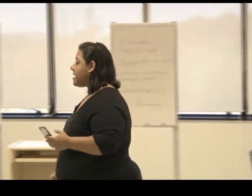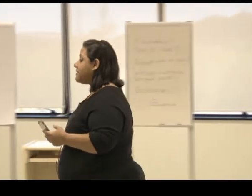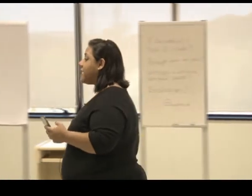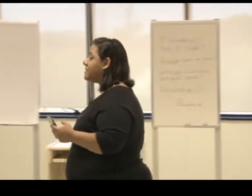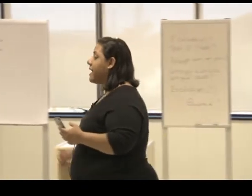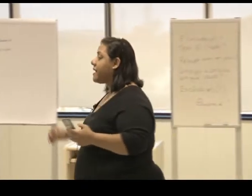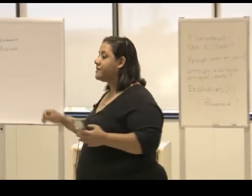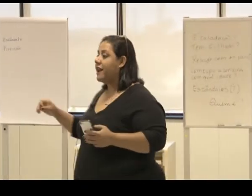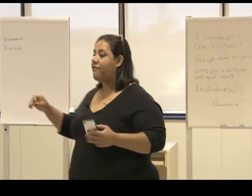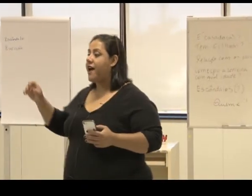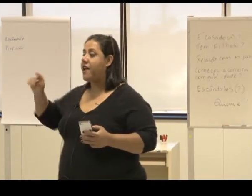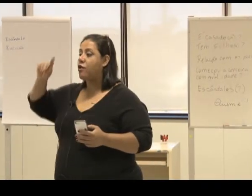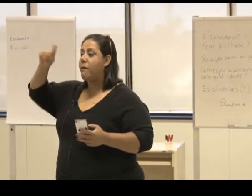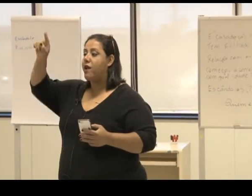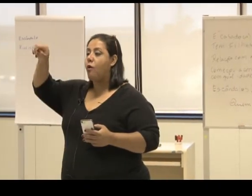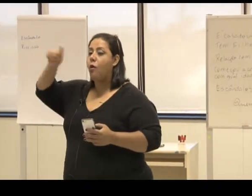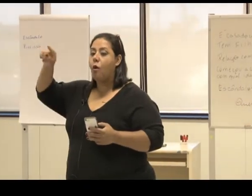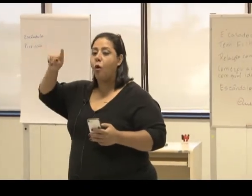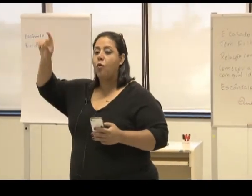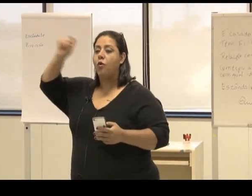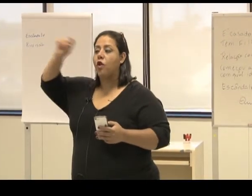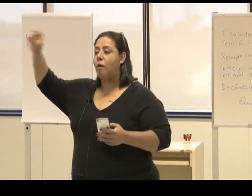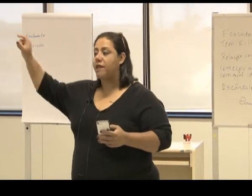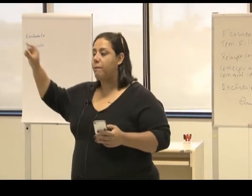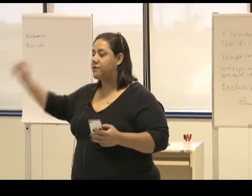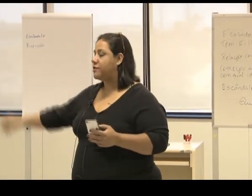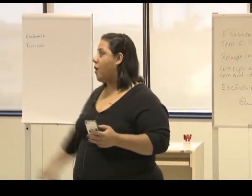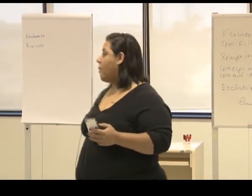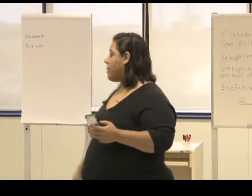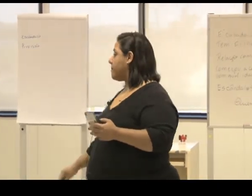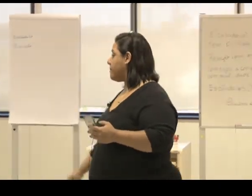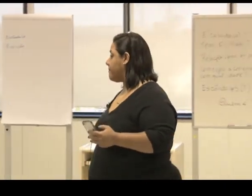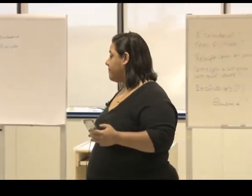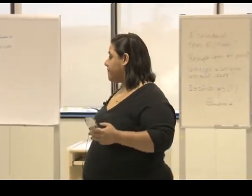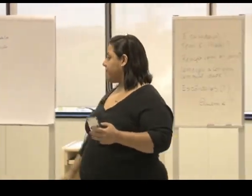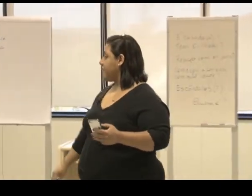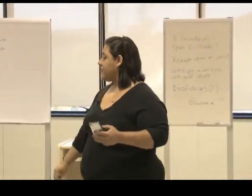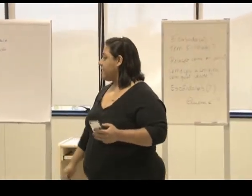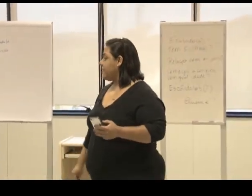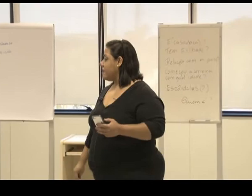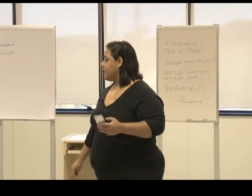Vocês têm que escrever aí, número 1, o nome da pessoa.